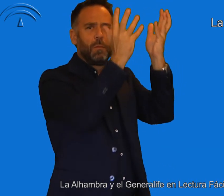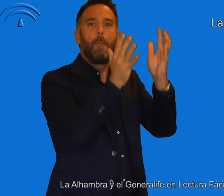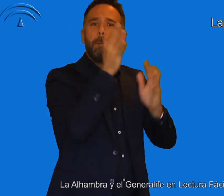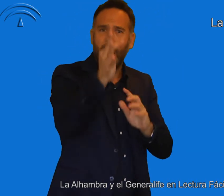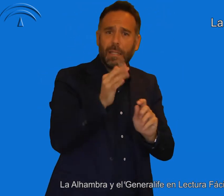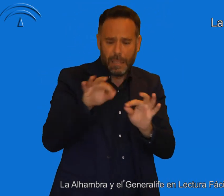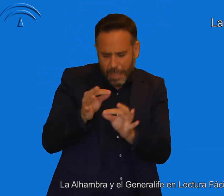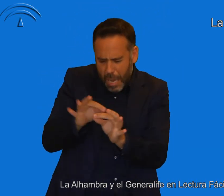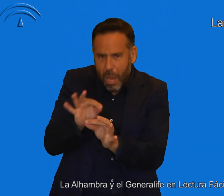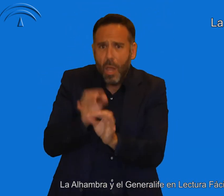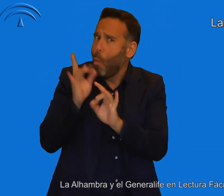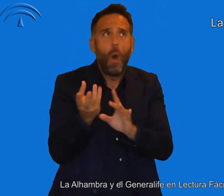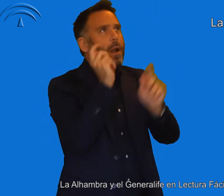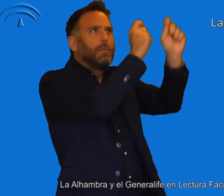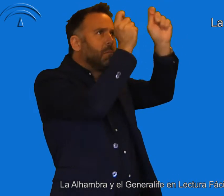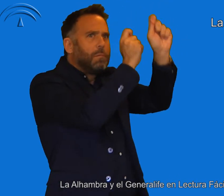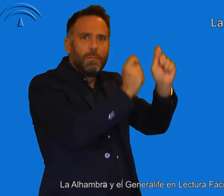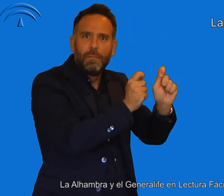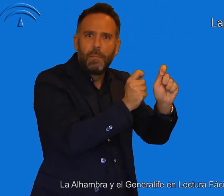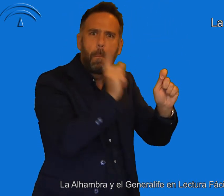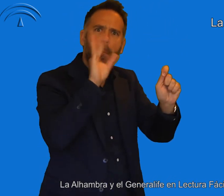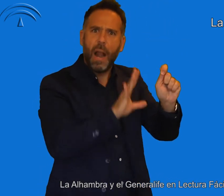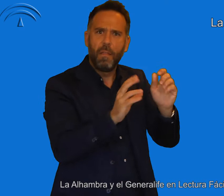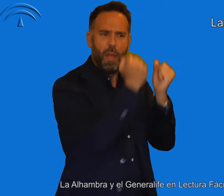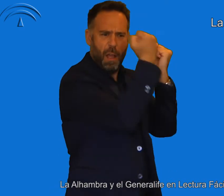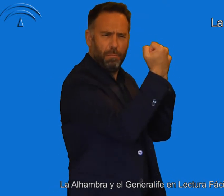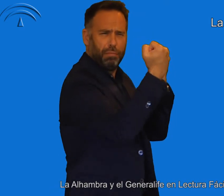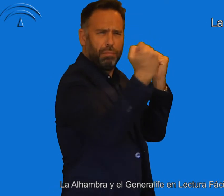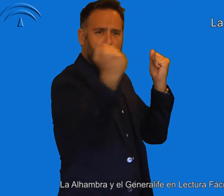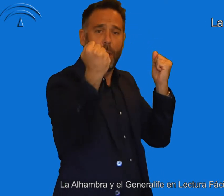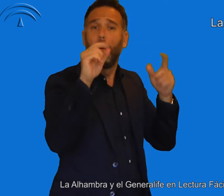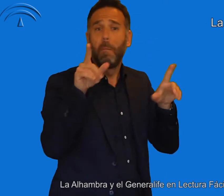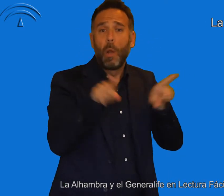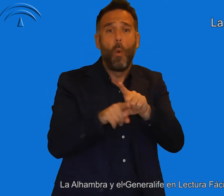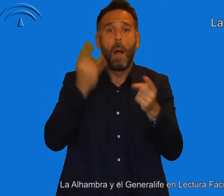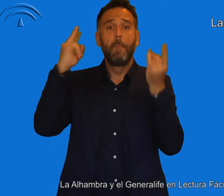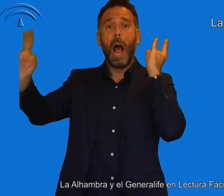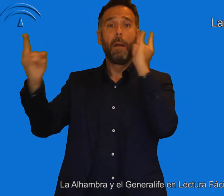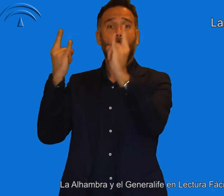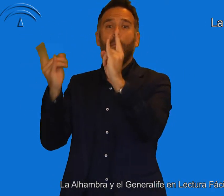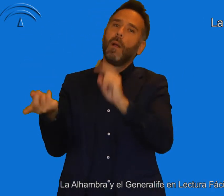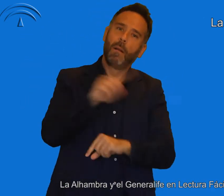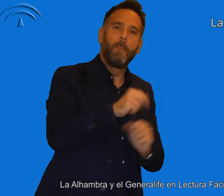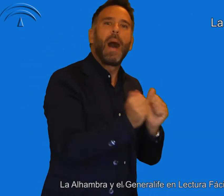encaje. Parece como si el pórtico fuera un bosque de árbol de mármol.